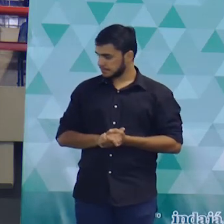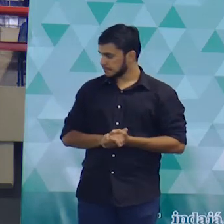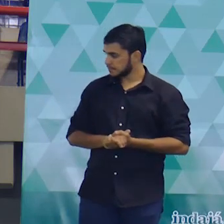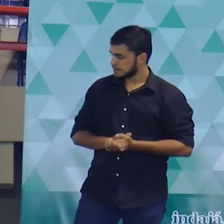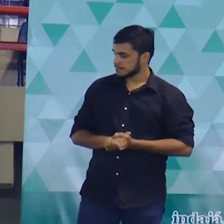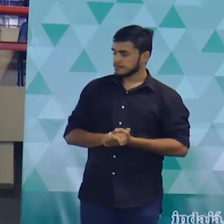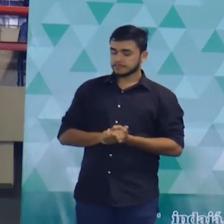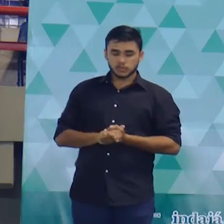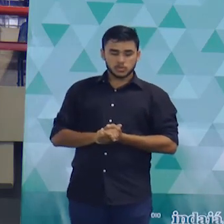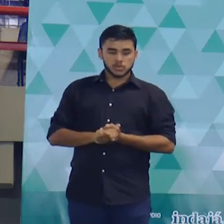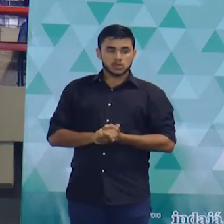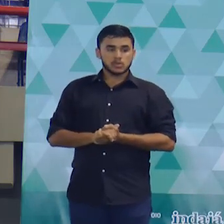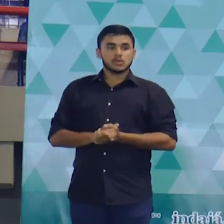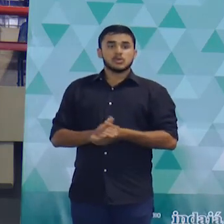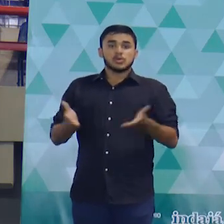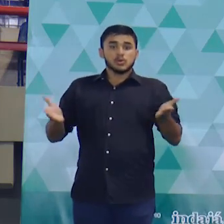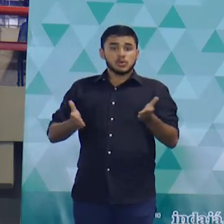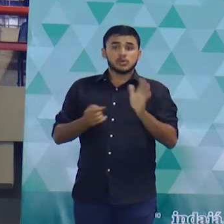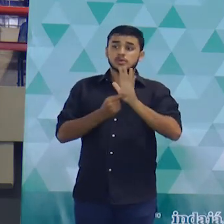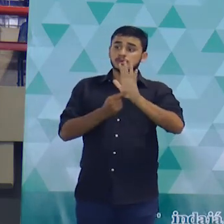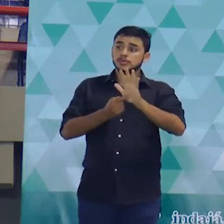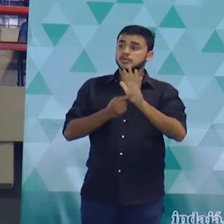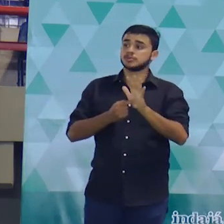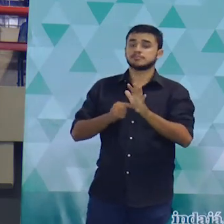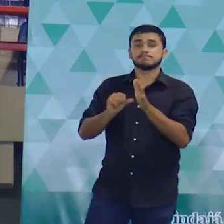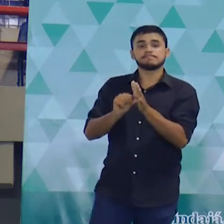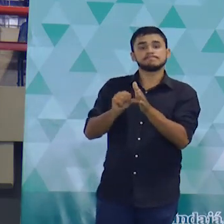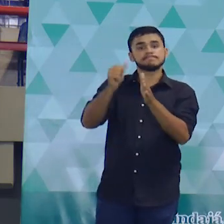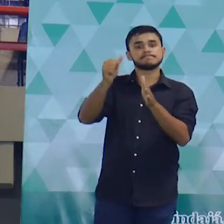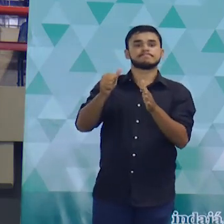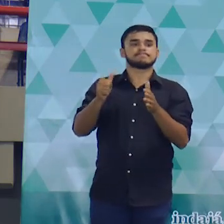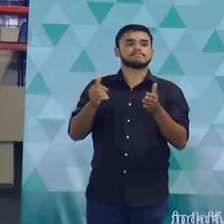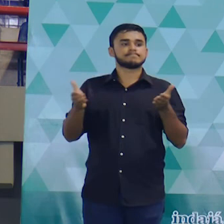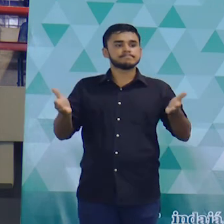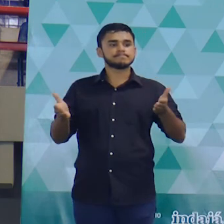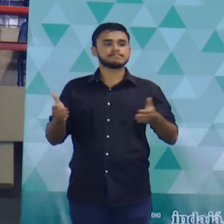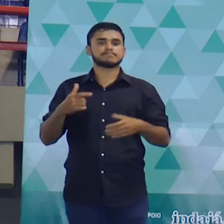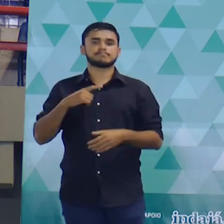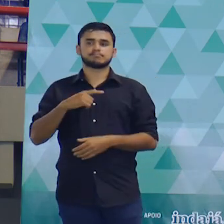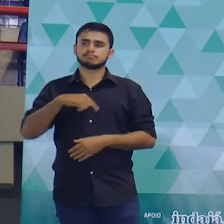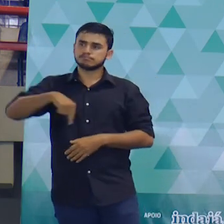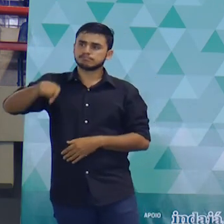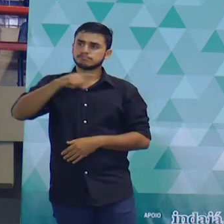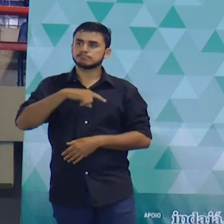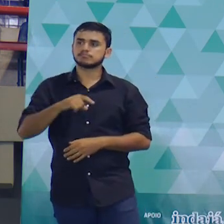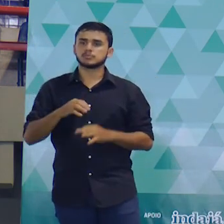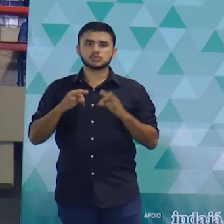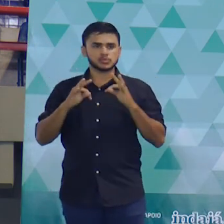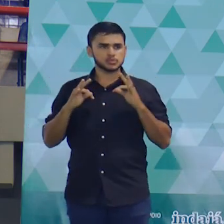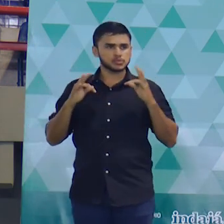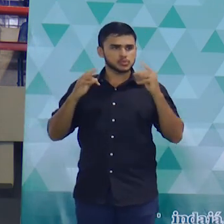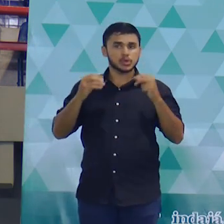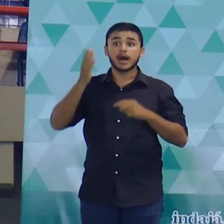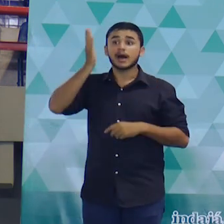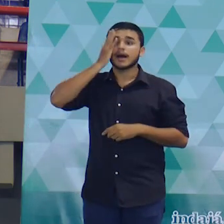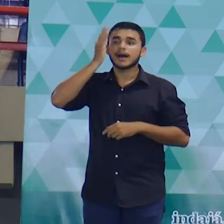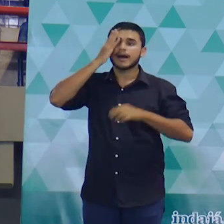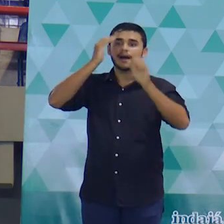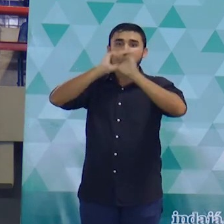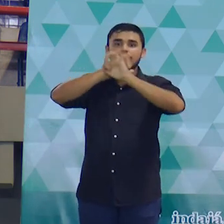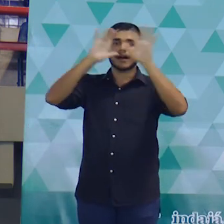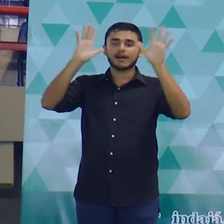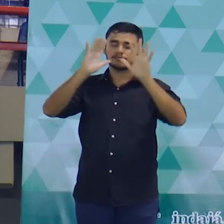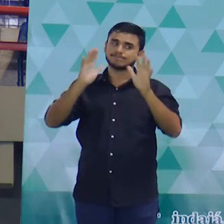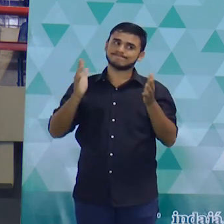Companheiros, essa é a nossa primeira questão de hoje. Claro que eu não espero que aqui todo mundo diga que entendi